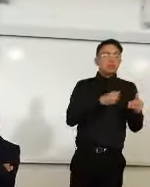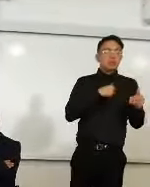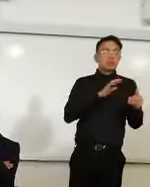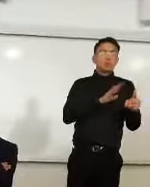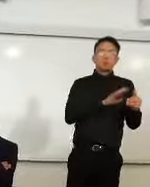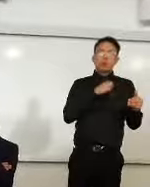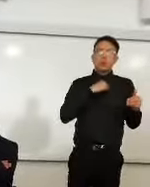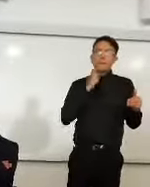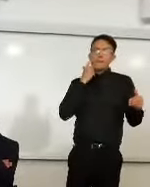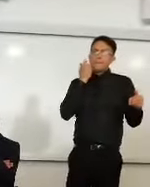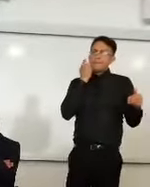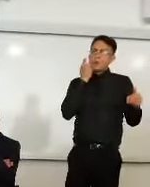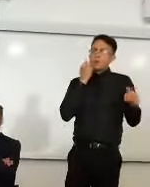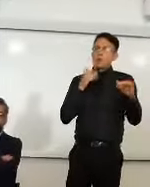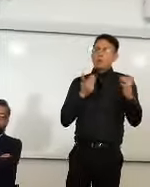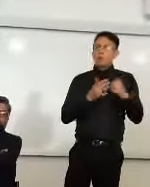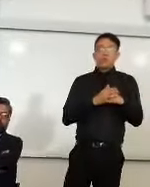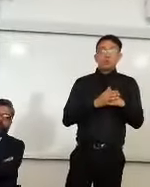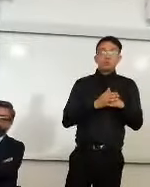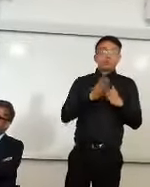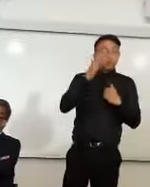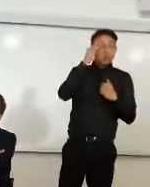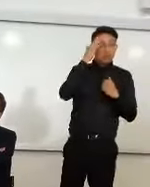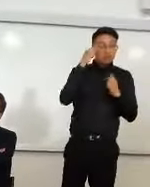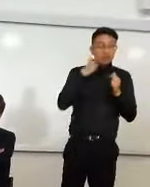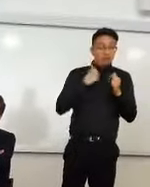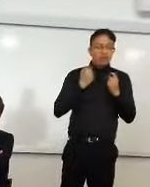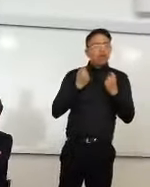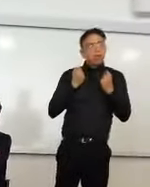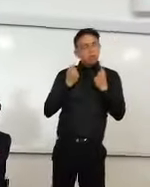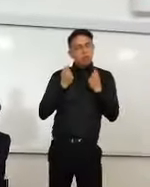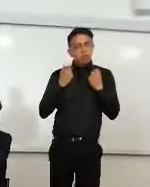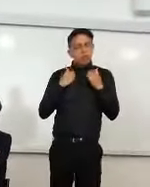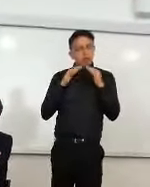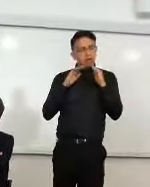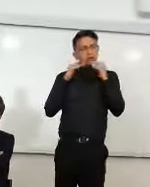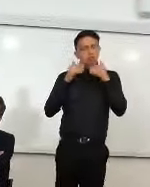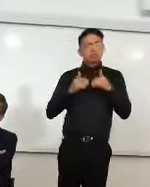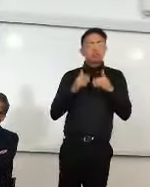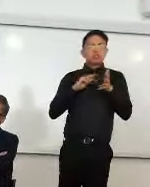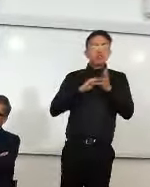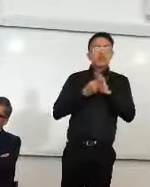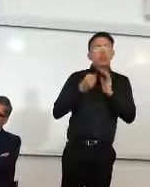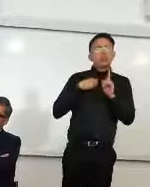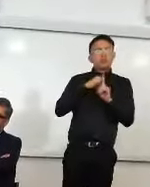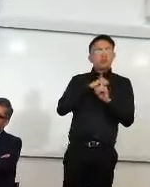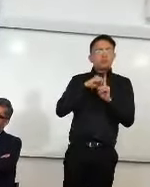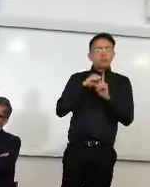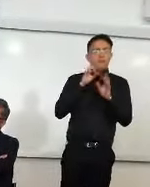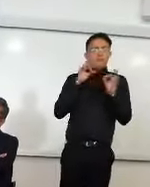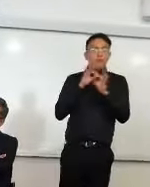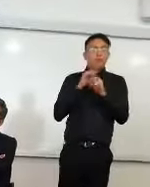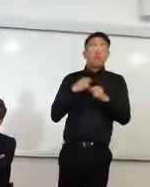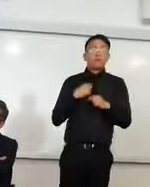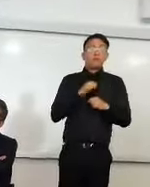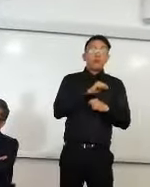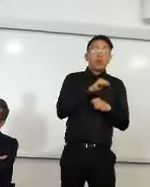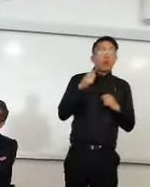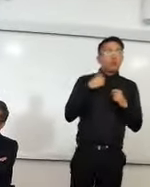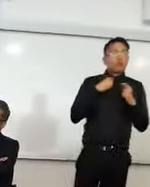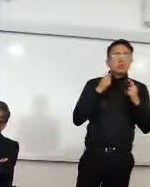entenderla. Algunos estamos en el punto de entender la discapacidad desde un enfoque social, pero otros ni siquiera alcanzamos